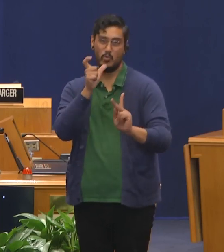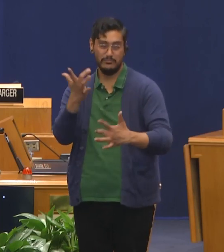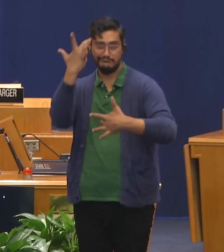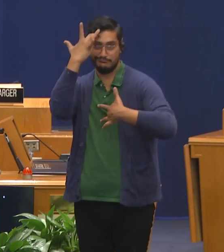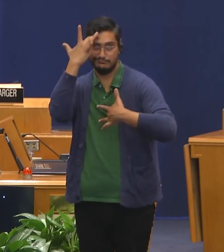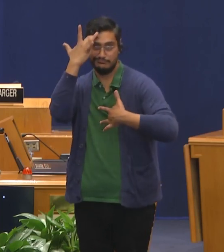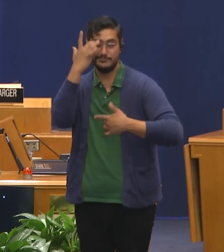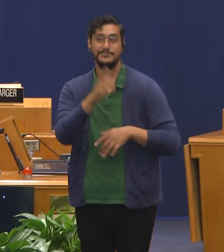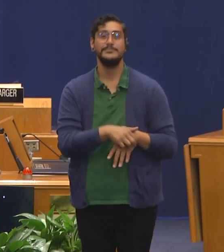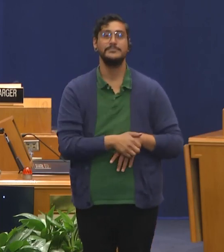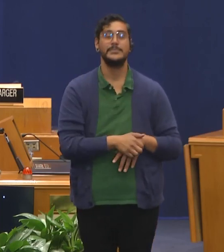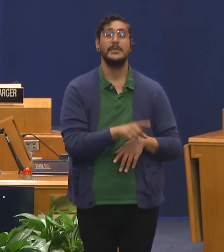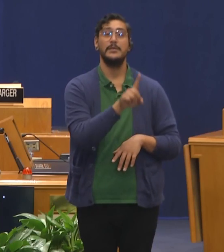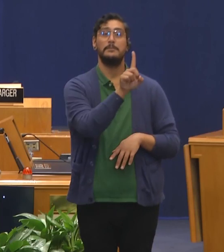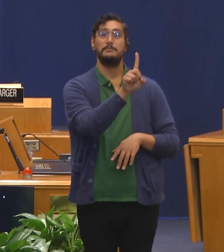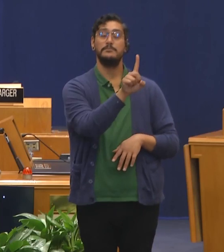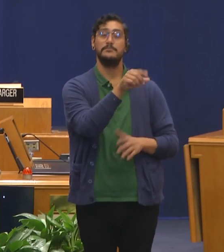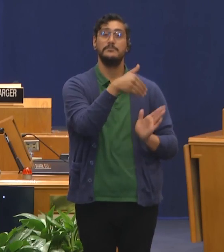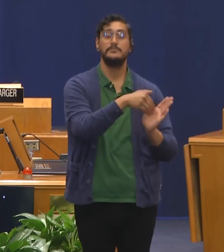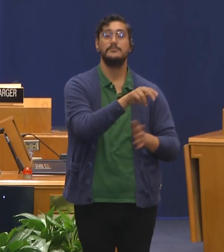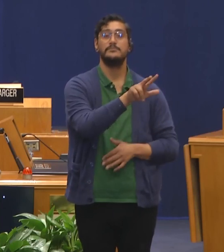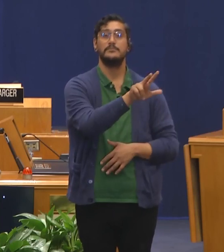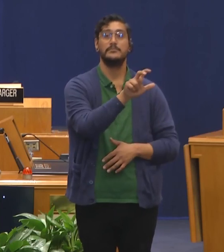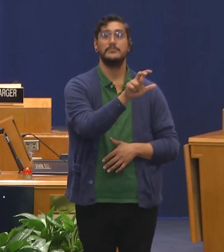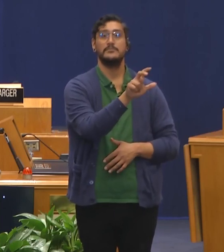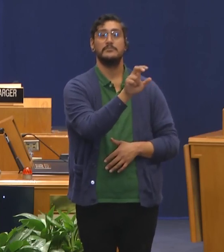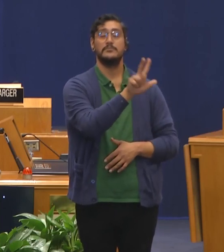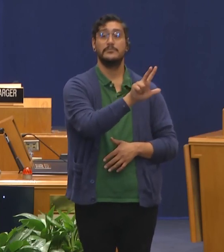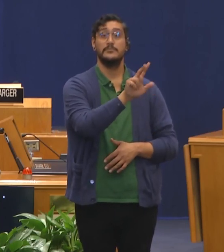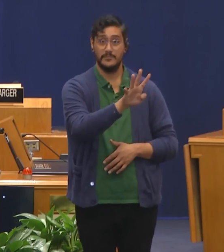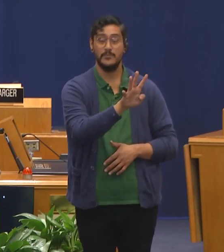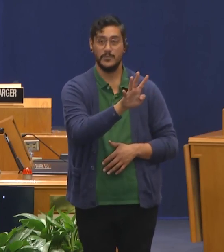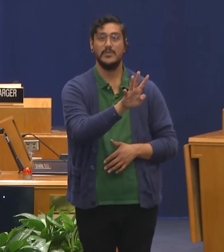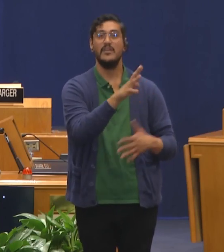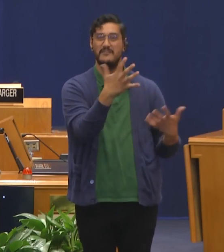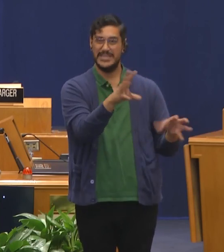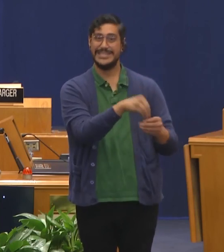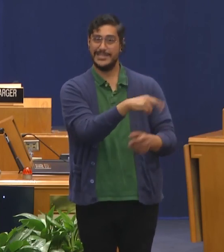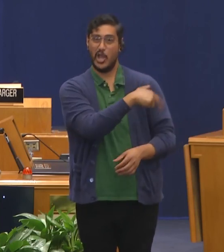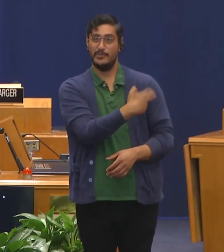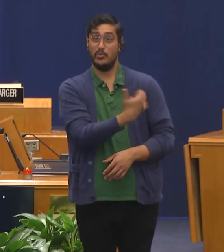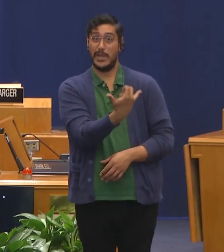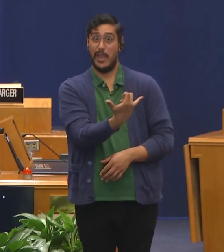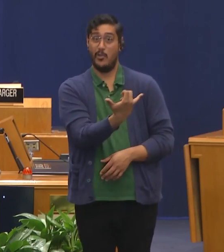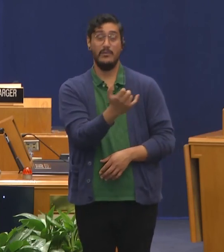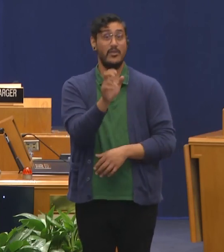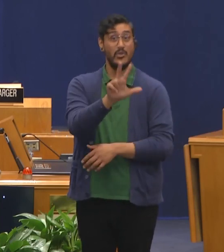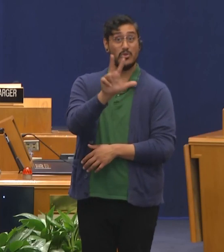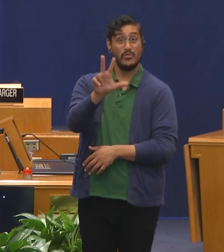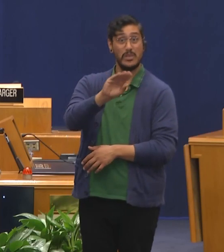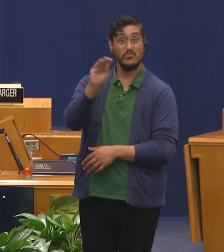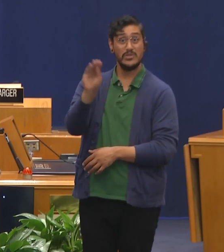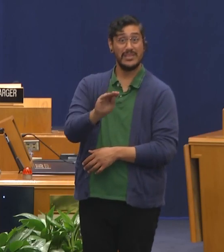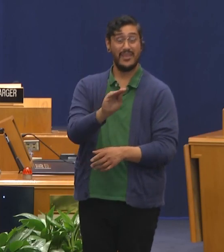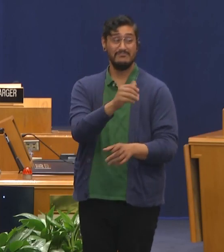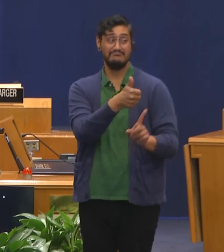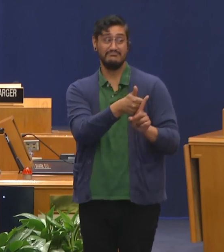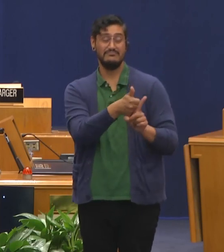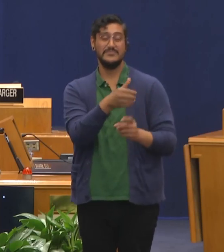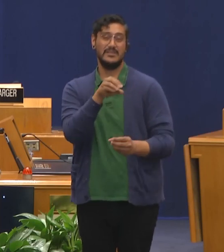1,624 están hospitalizados actualmente, el 33% de estas personas están en la unidad de